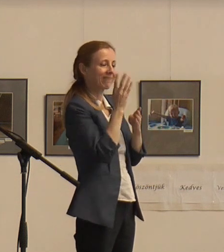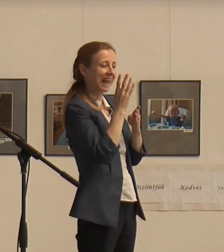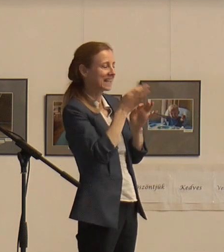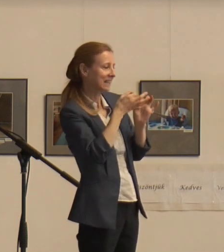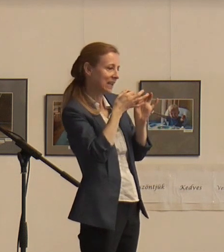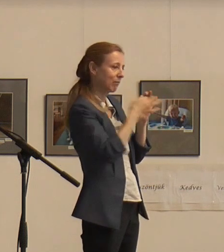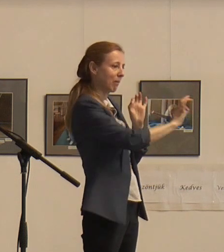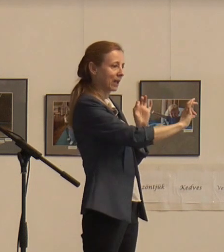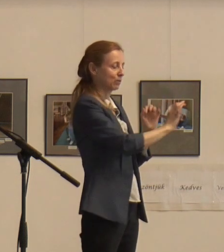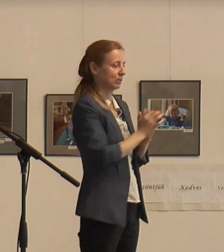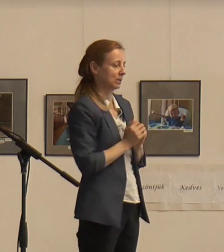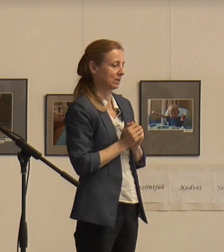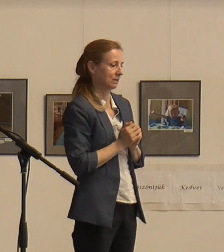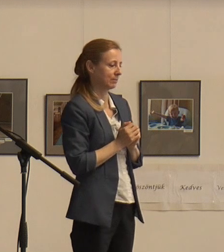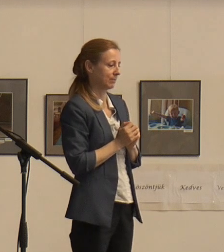meggyújtani.